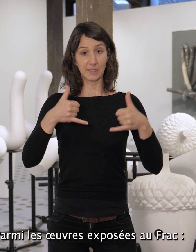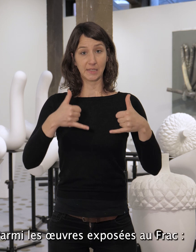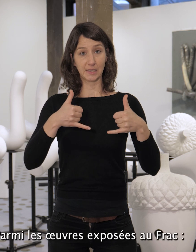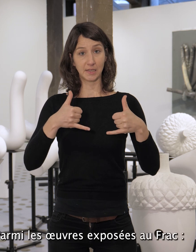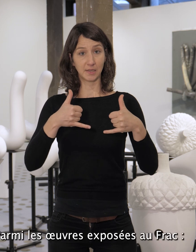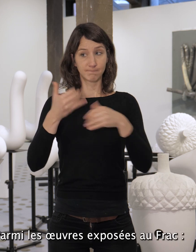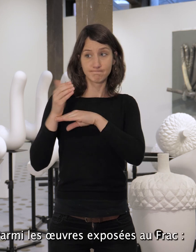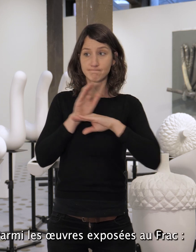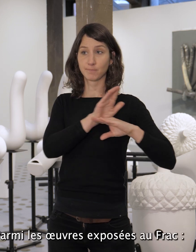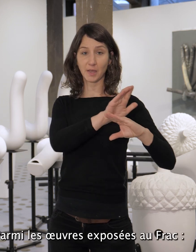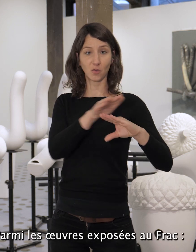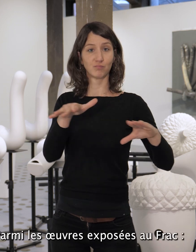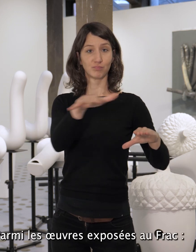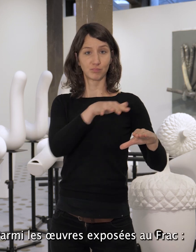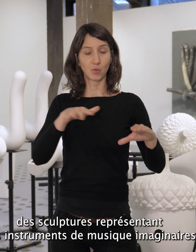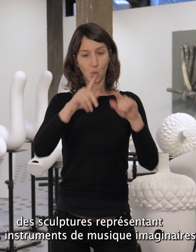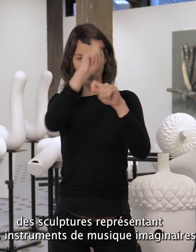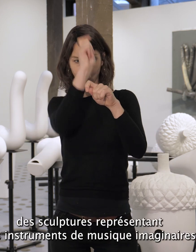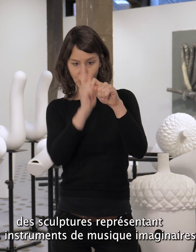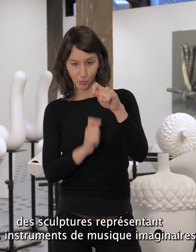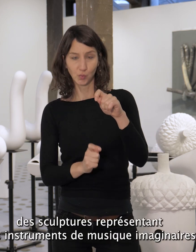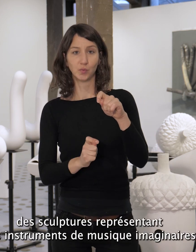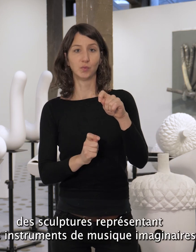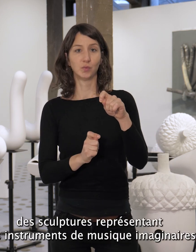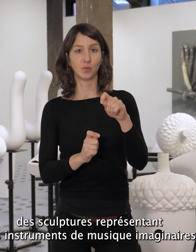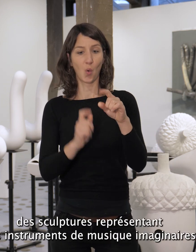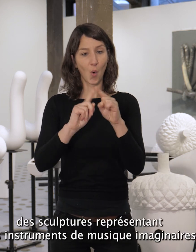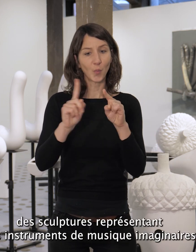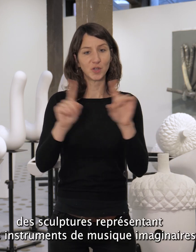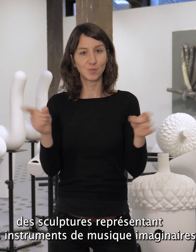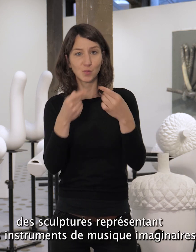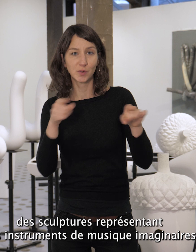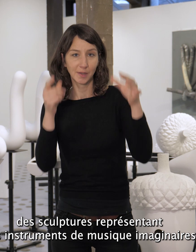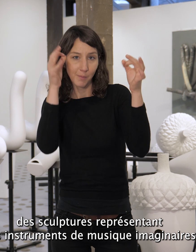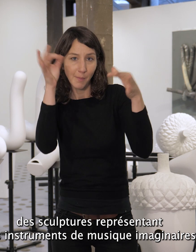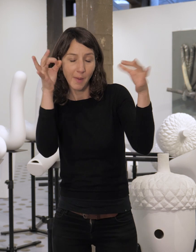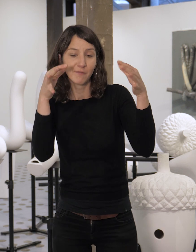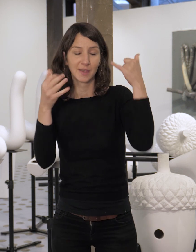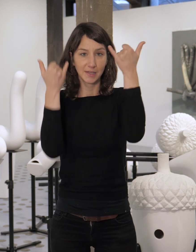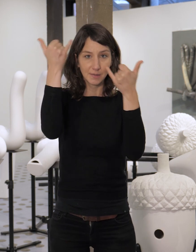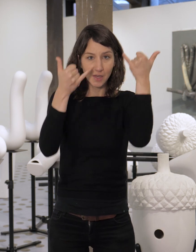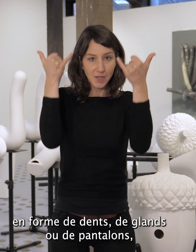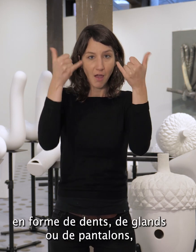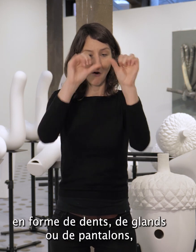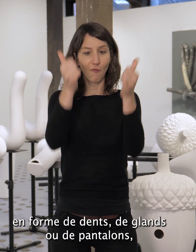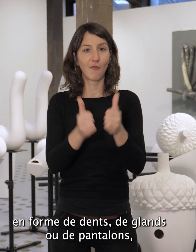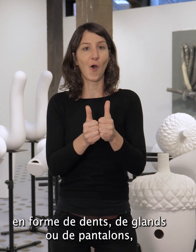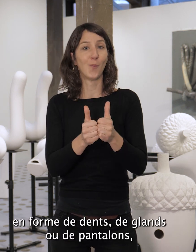Parmi les œuvres exposées au FRAC, des sculptures représentant des instruments de musique imaginaires, en forme de dents,